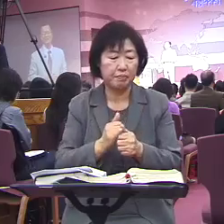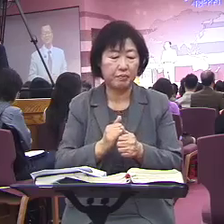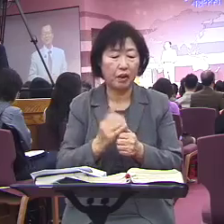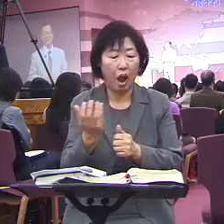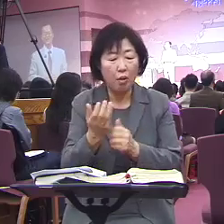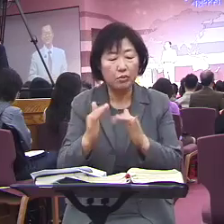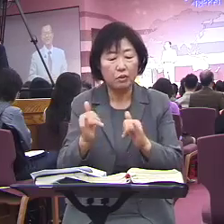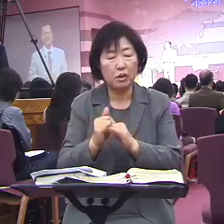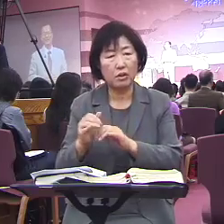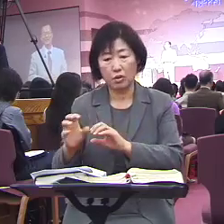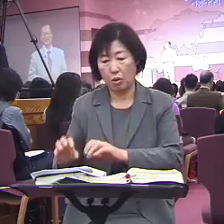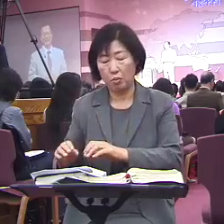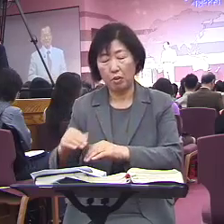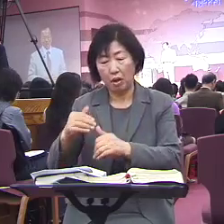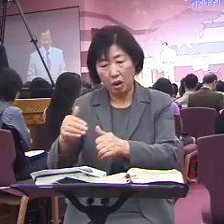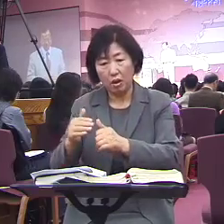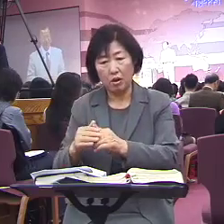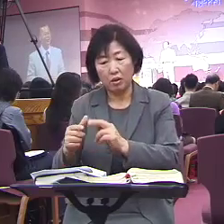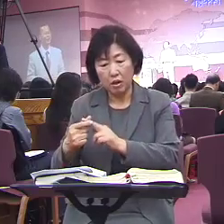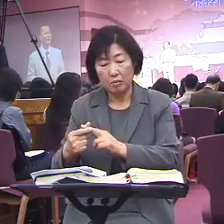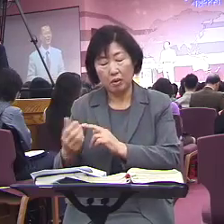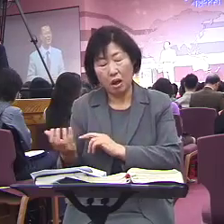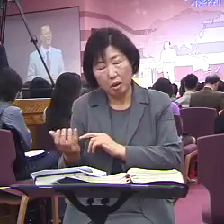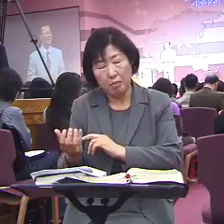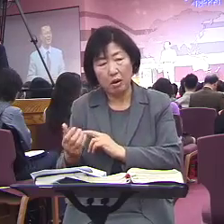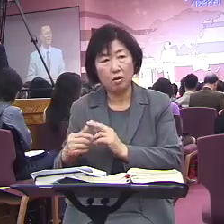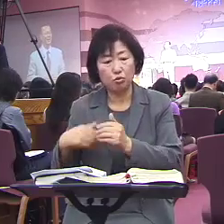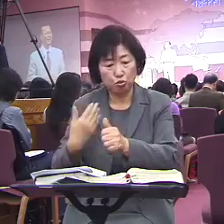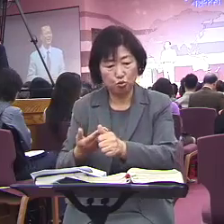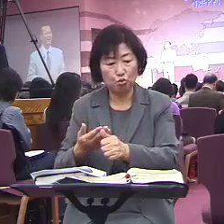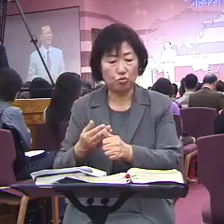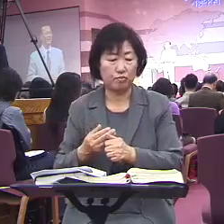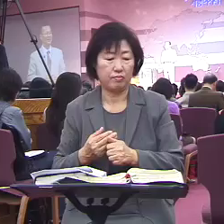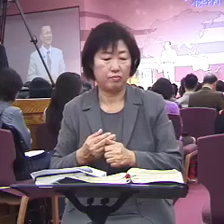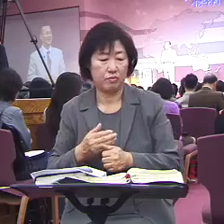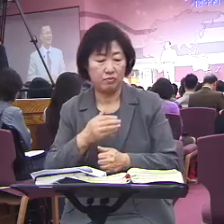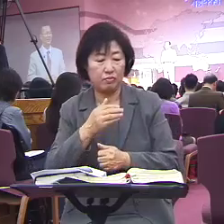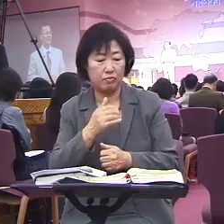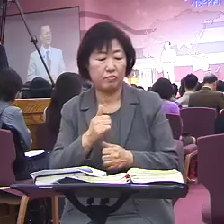아픈 자들 옆에 가서 같이 아파주는 겁니다.